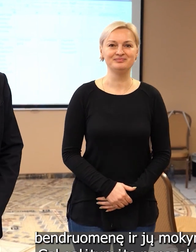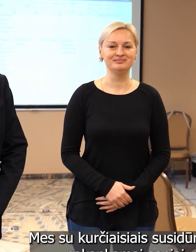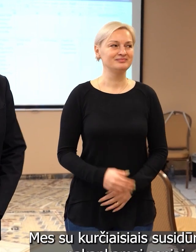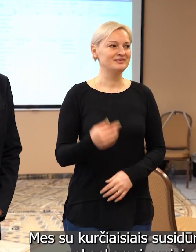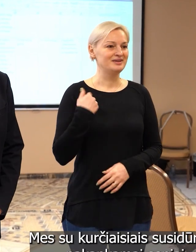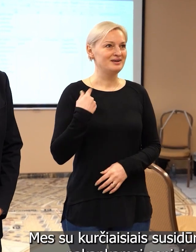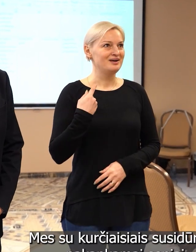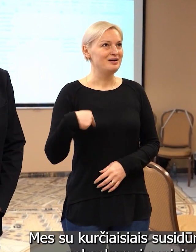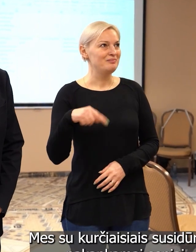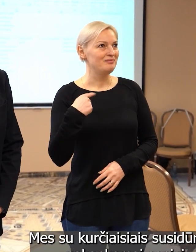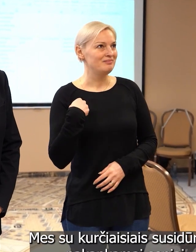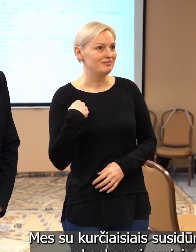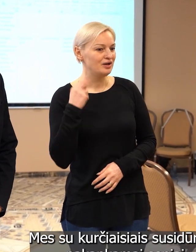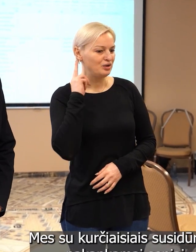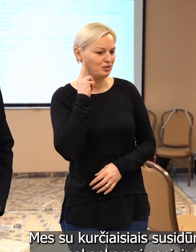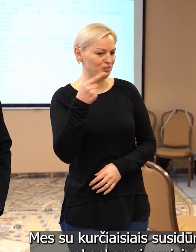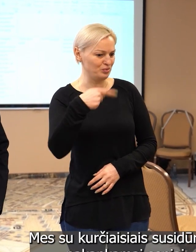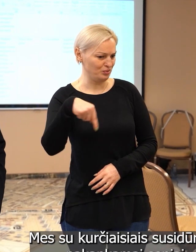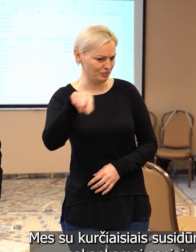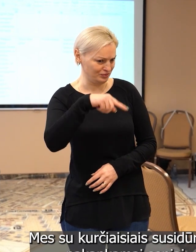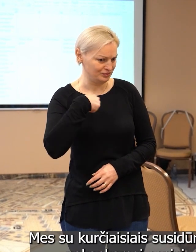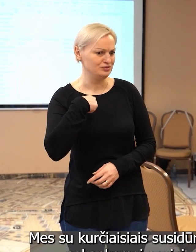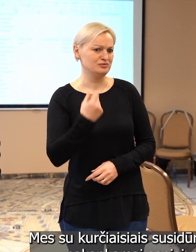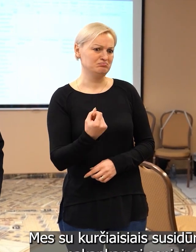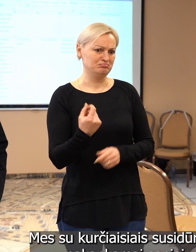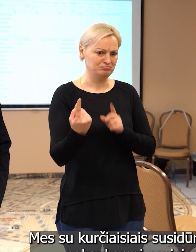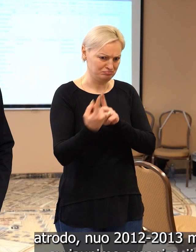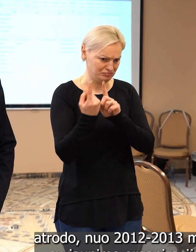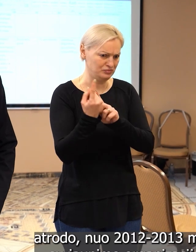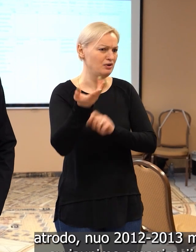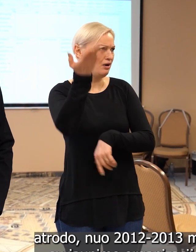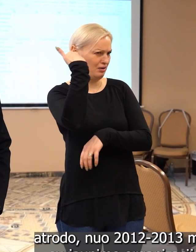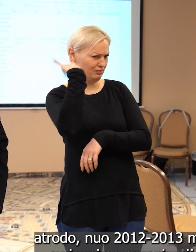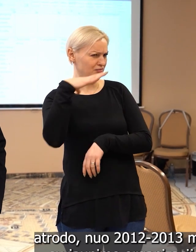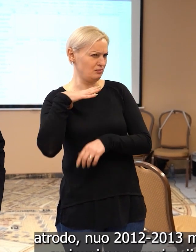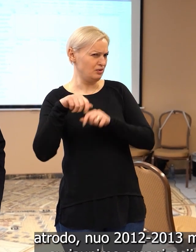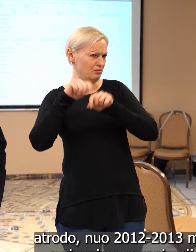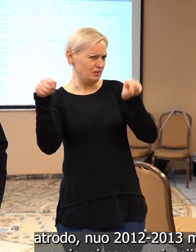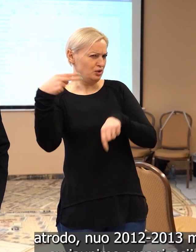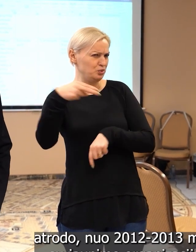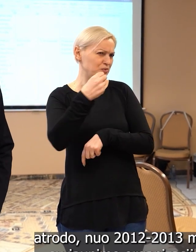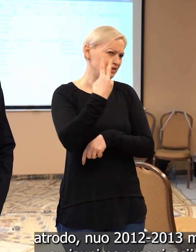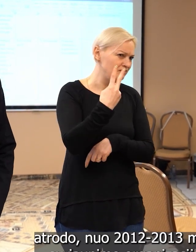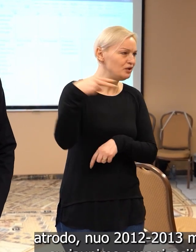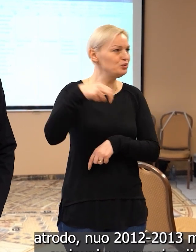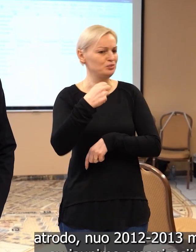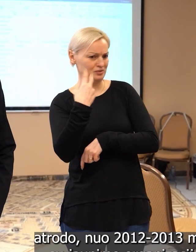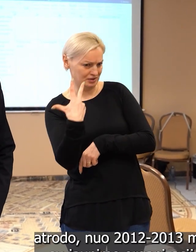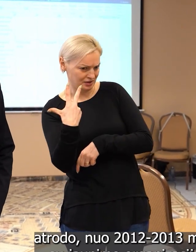Mes susidūrėm su kurčiaisiais jau pakankamai senai. Nuo 12 metų su